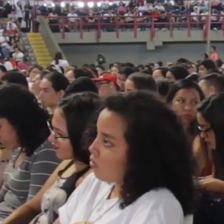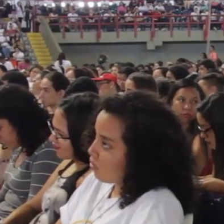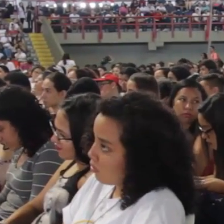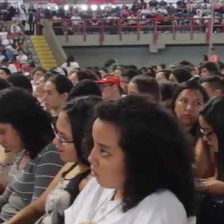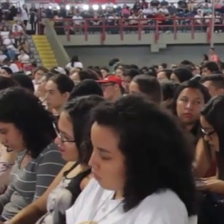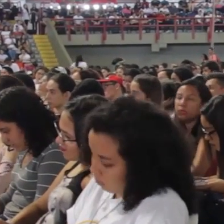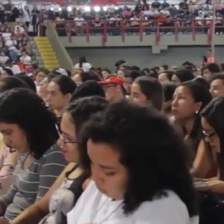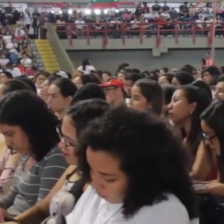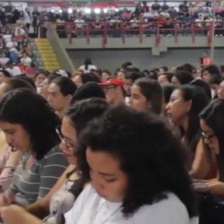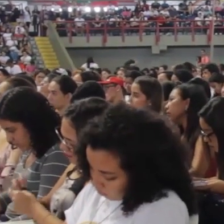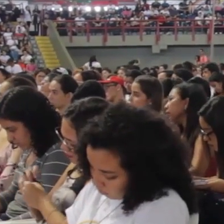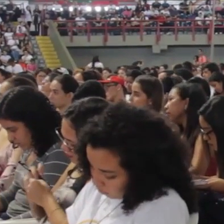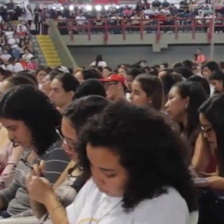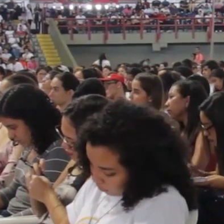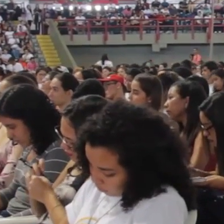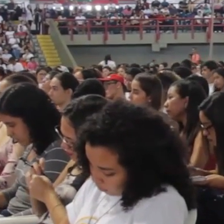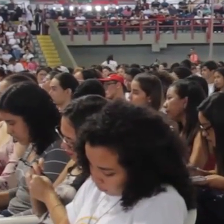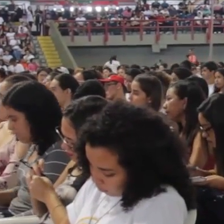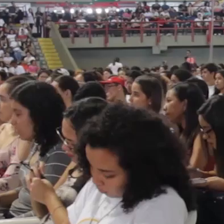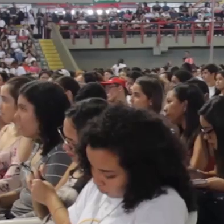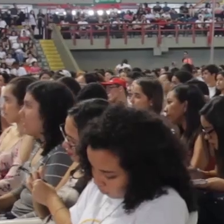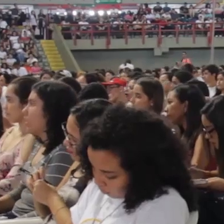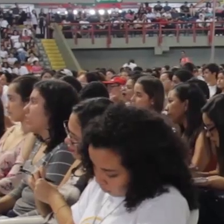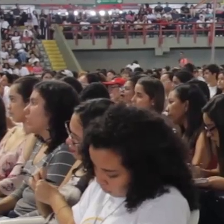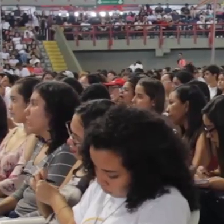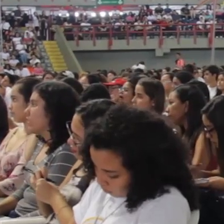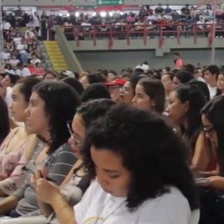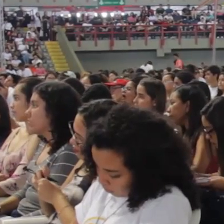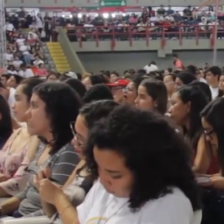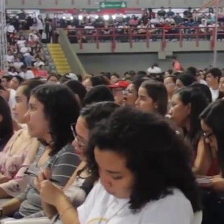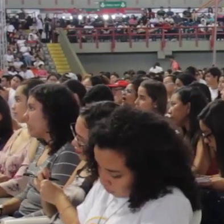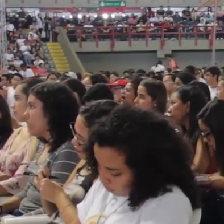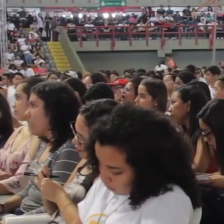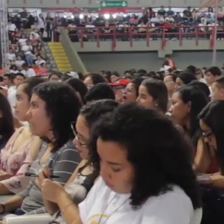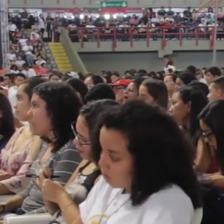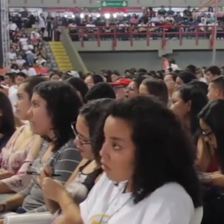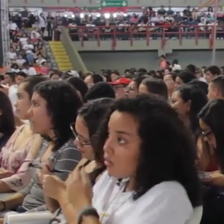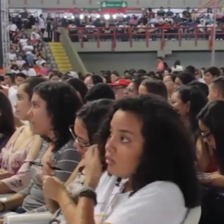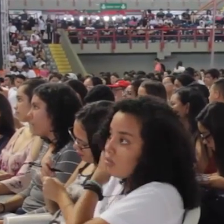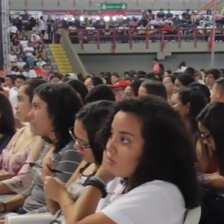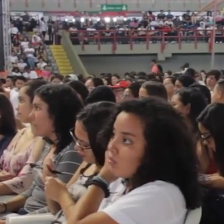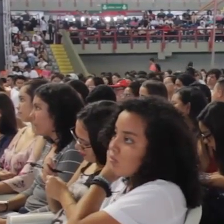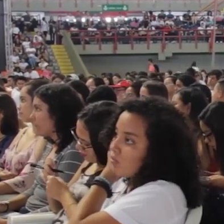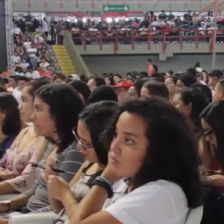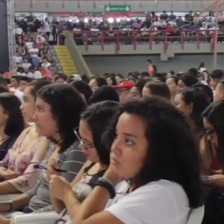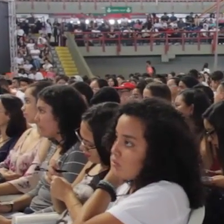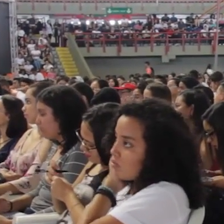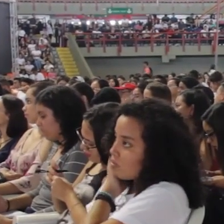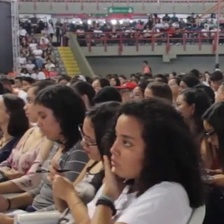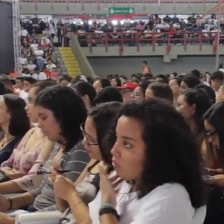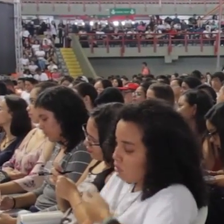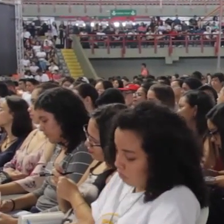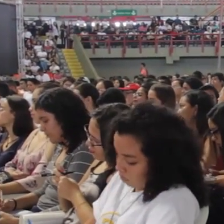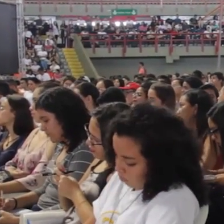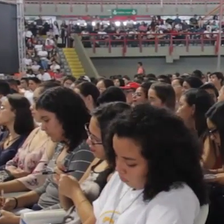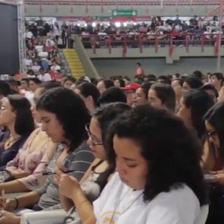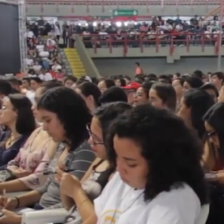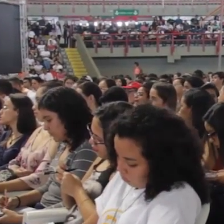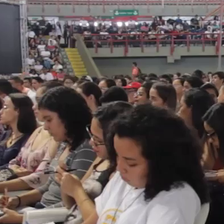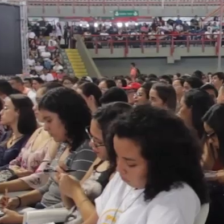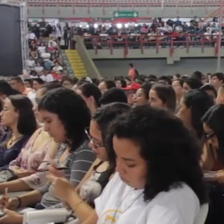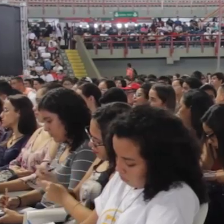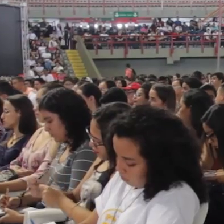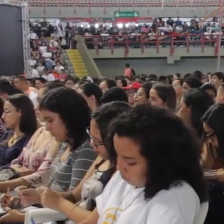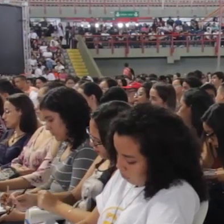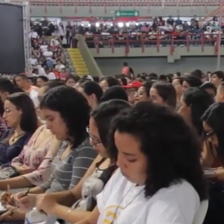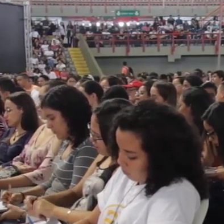problemas. Mas às vezes os temas não vêm como um problema. Você é que tem que criar o problema. Não entendi